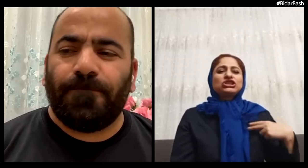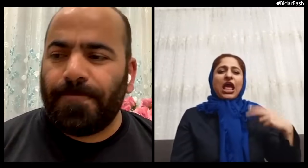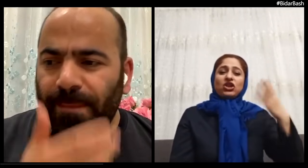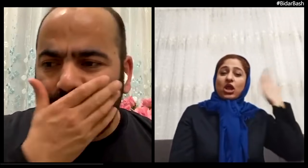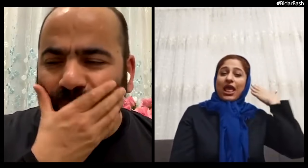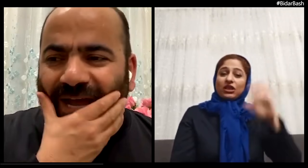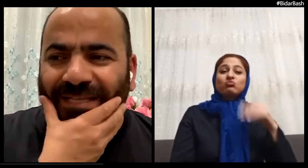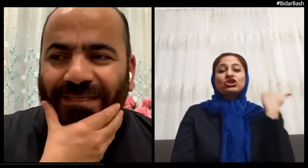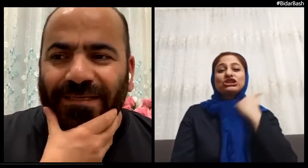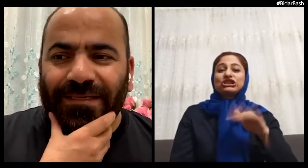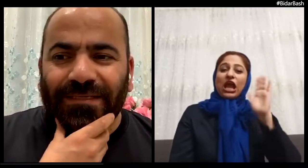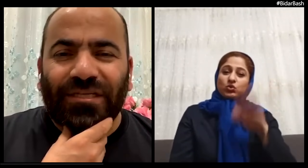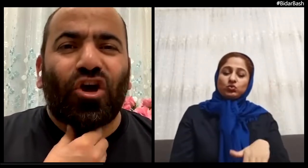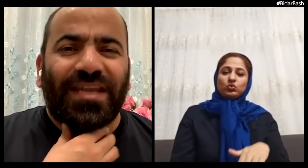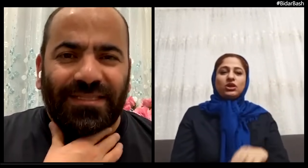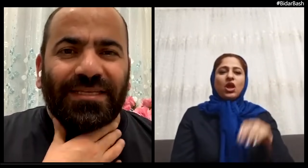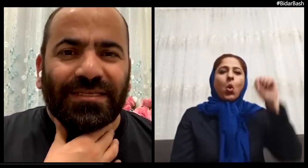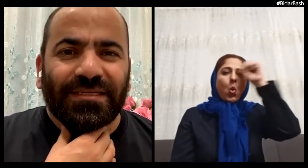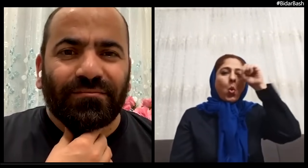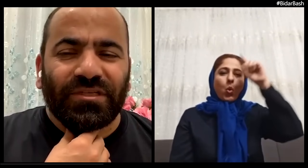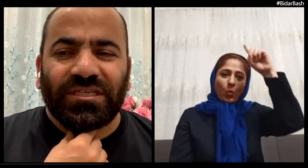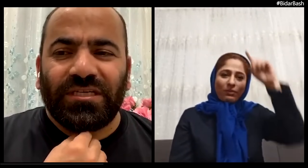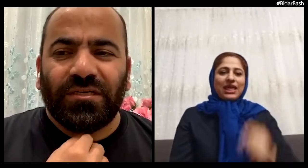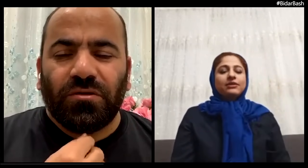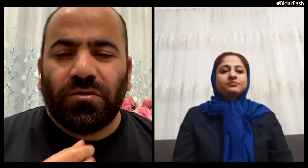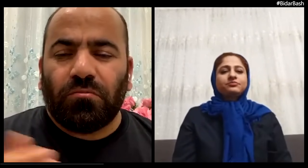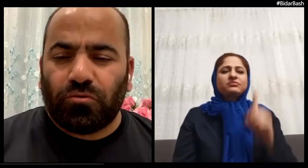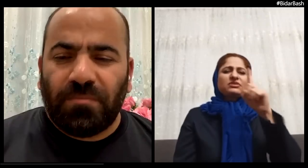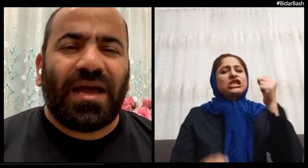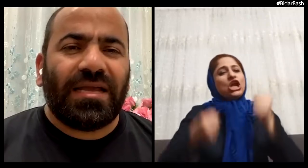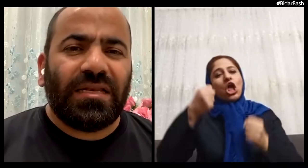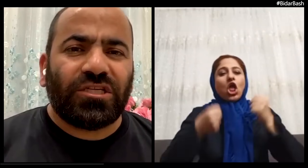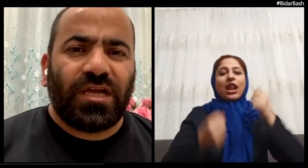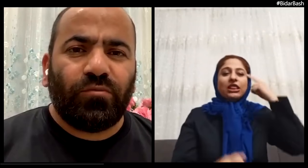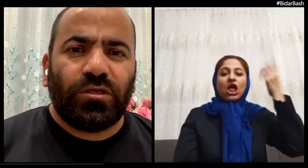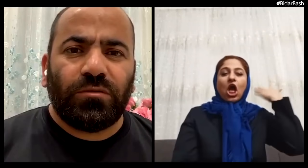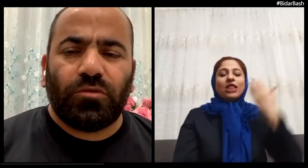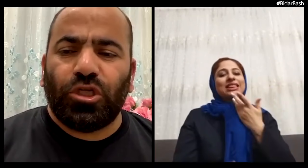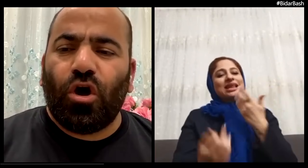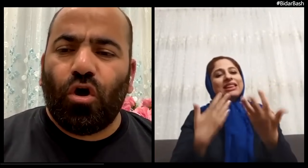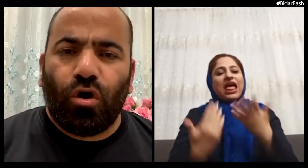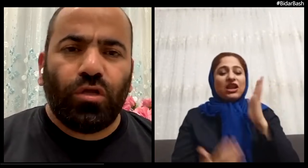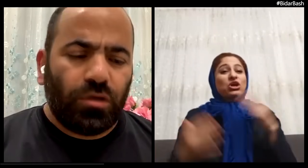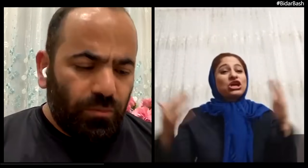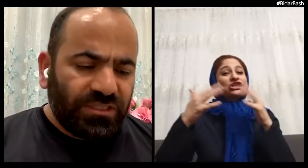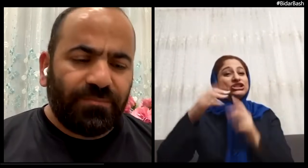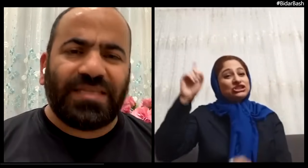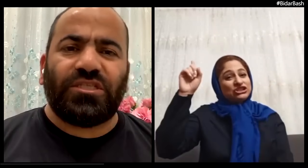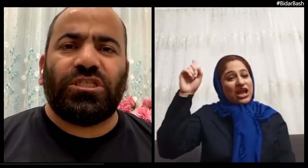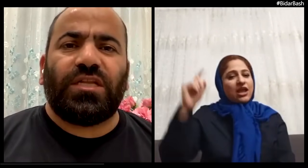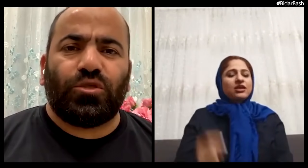کنه. بعد یه راننده ای میگه که ما توی مقر لشکر بودیم، یه آقایی رو